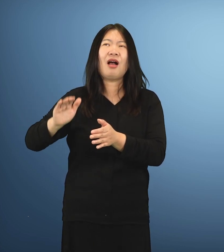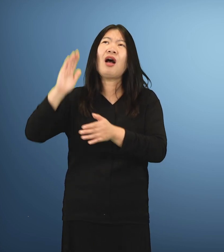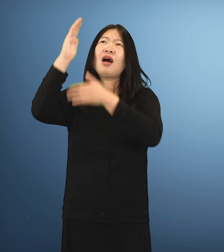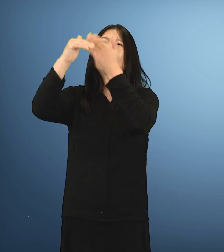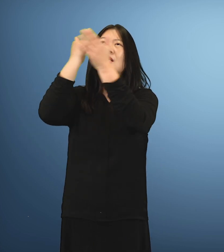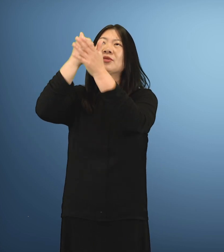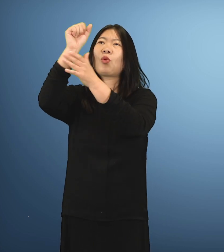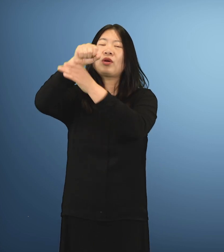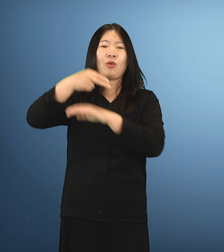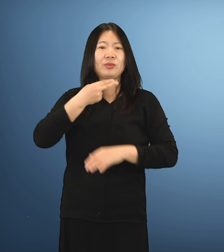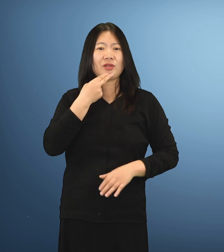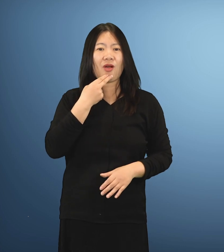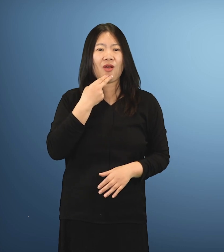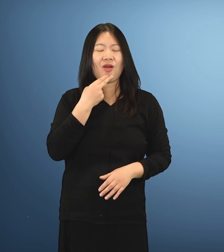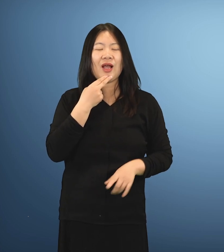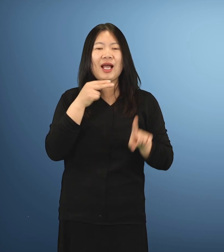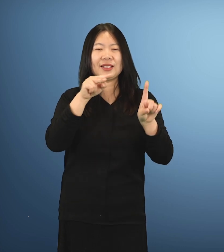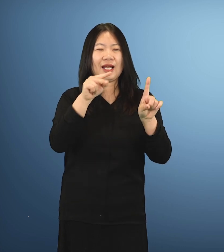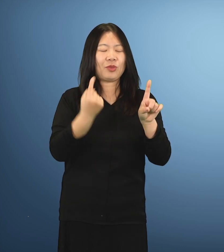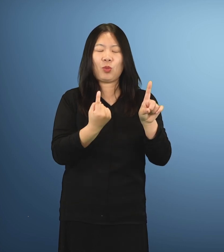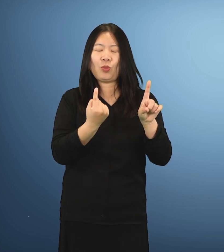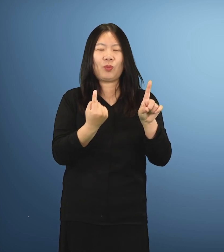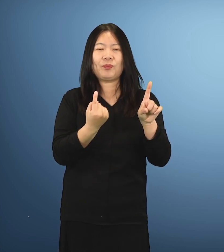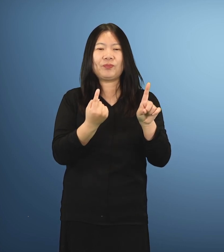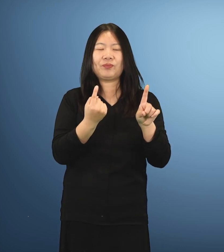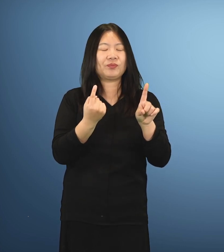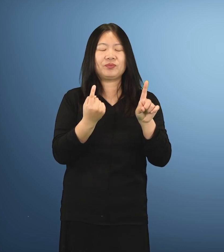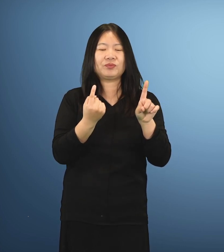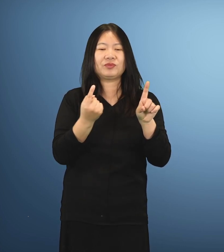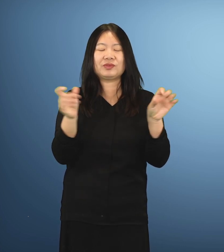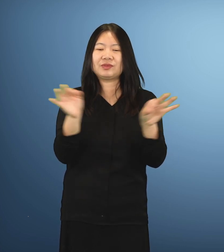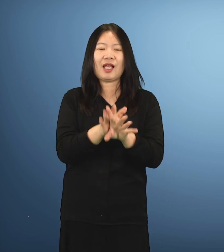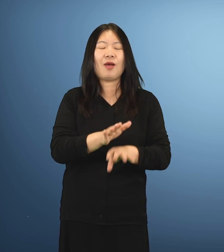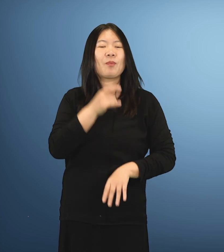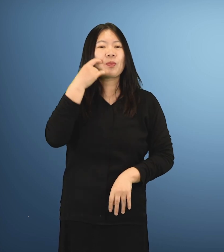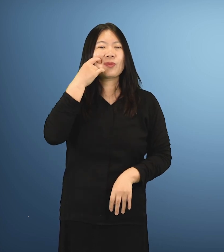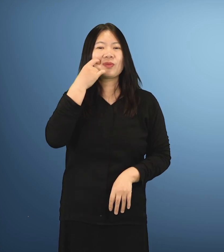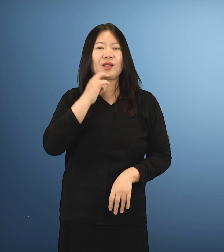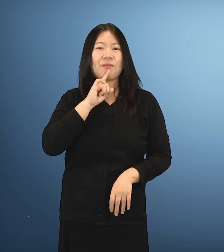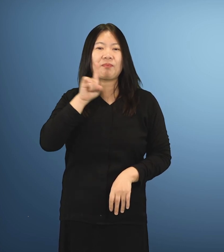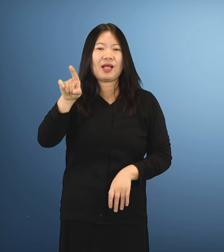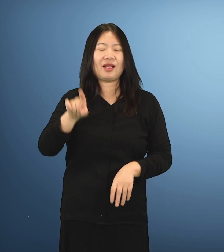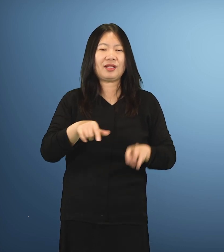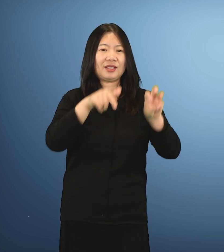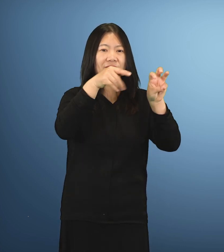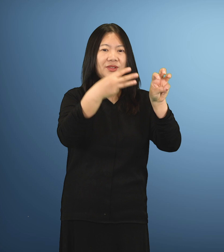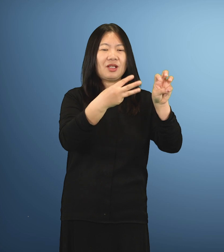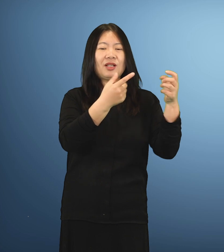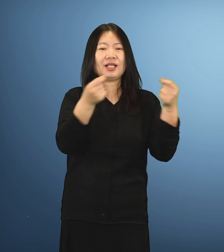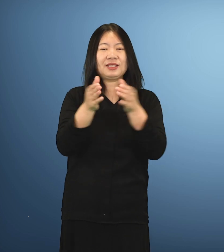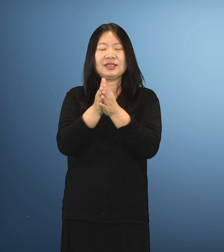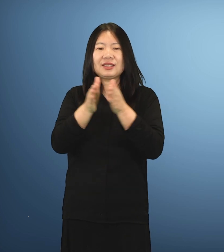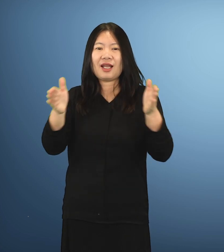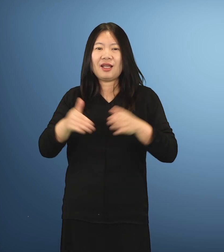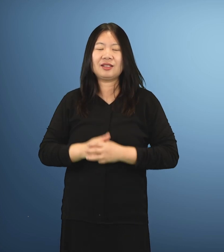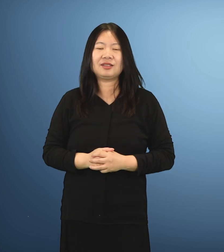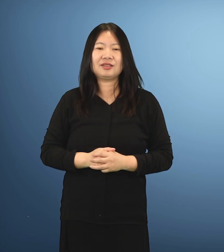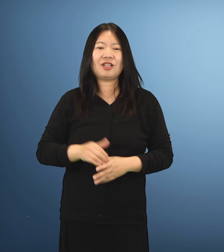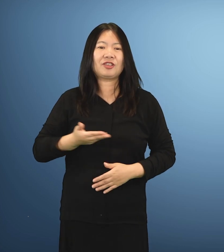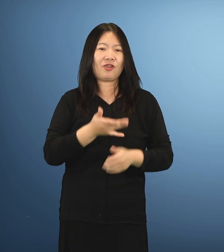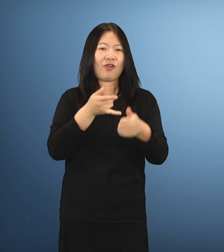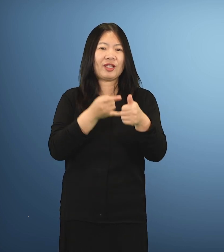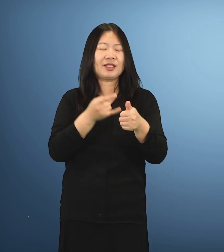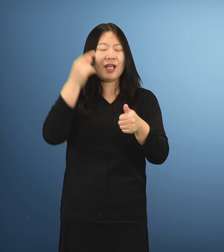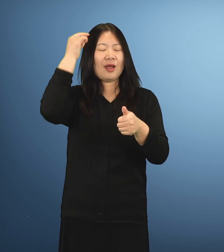허락하지 아니하시면 그 하나도 땅에 떨어지지 아니하리라. 우리 30절 다 같이 시작.